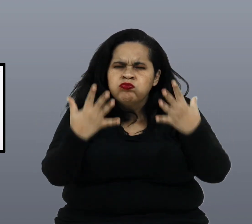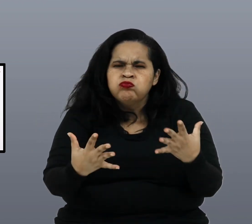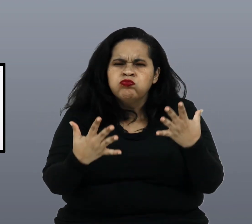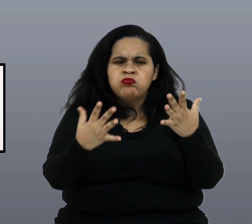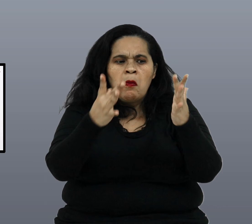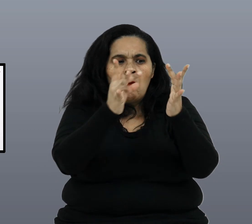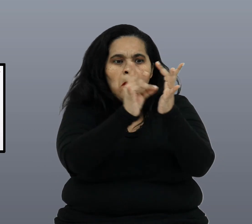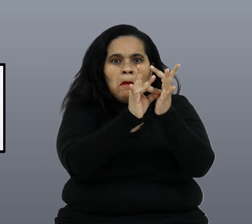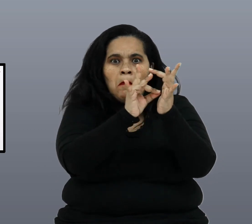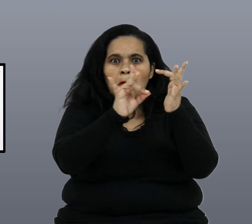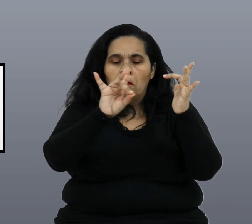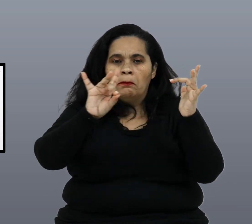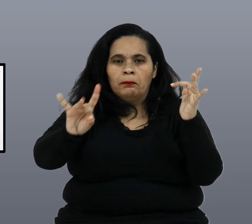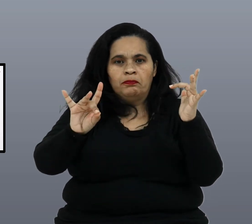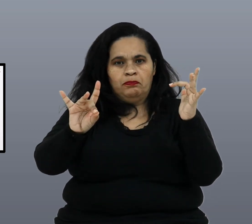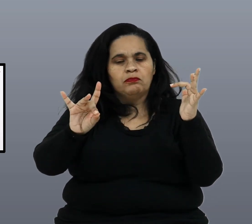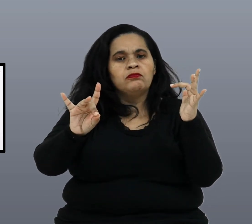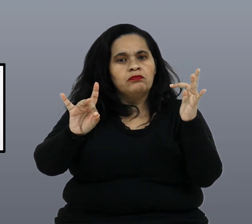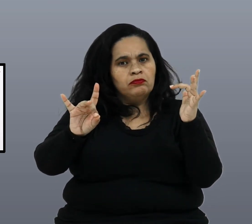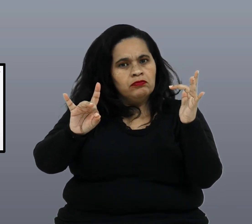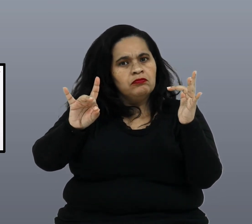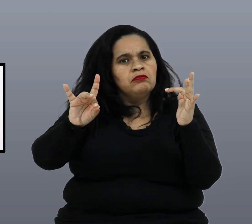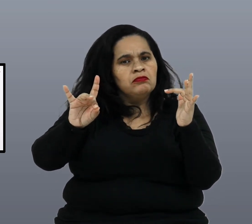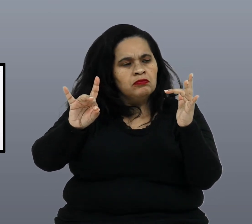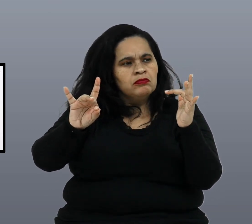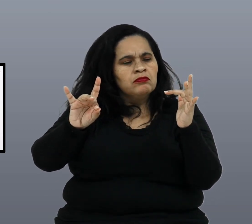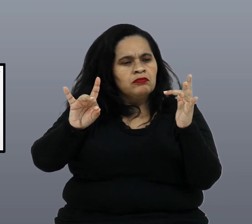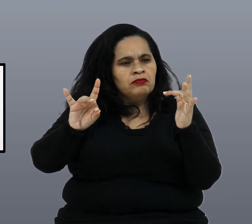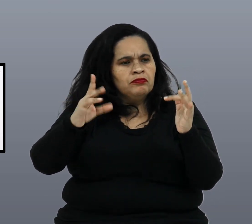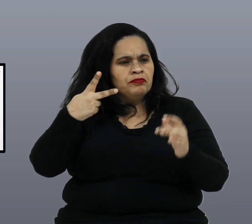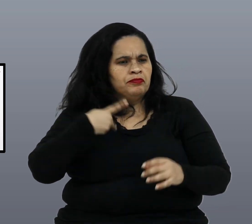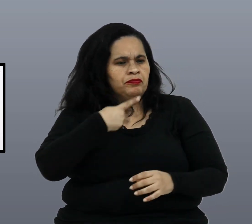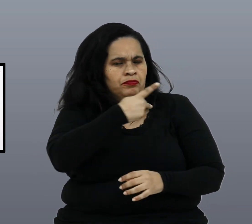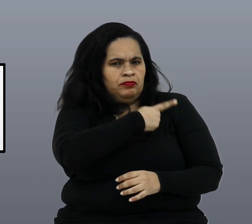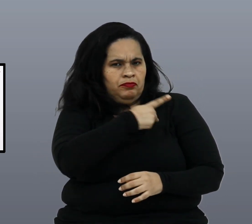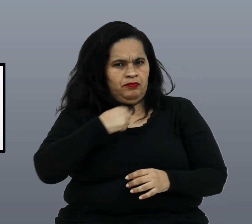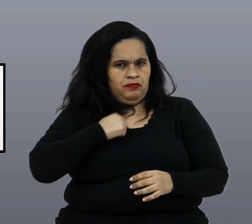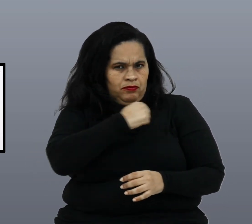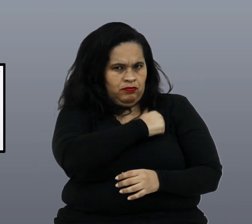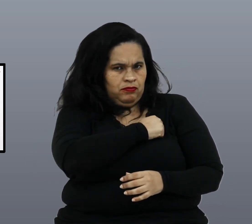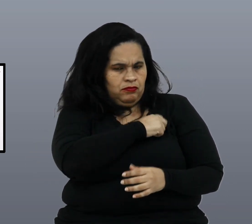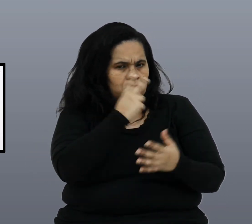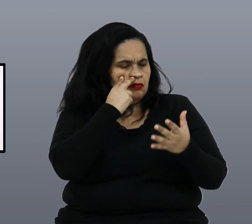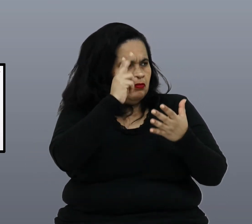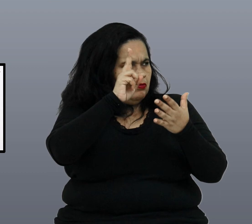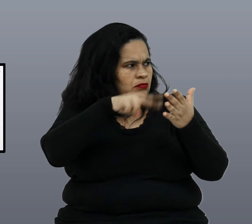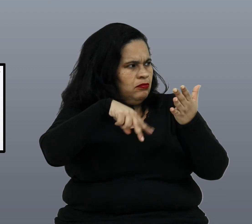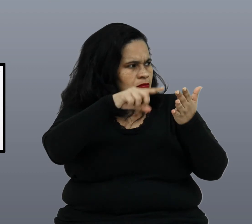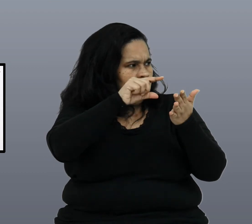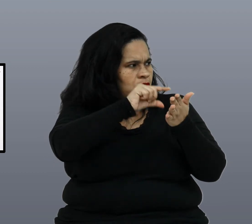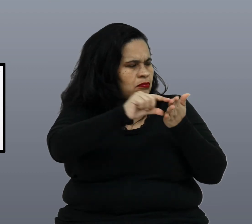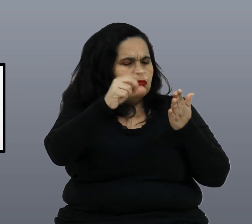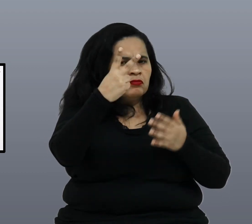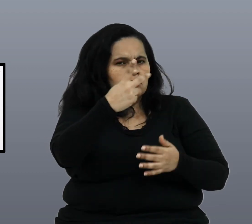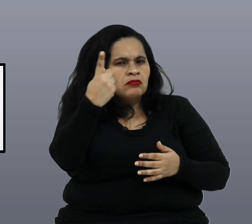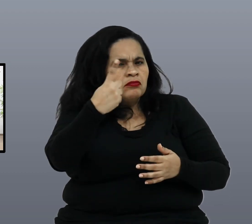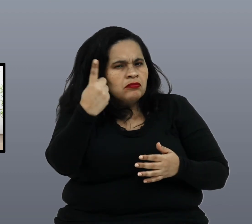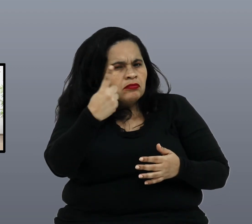terrível como é o anticristo, né? O pastor Alain leu aí o versículo 21, que fala que ele vai